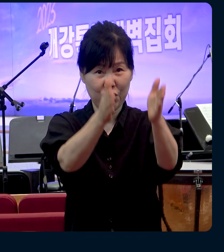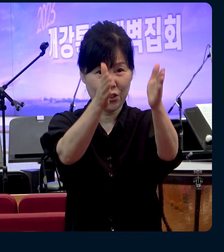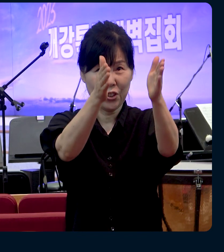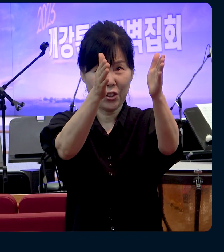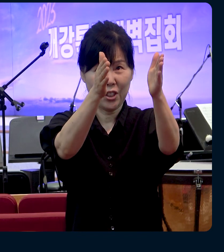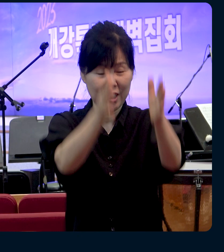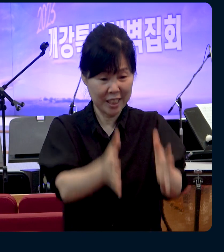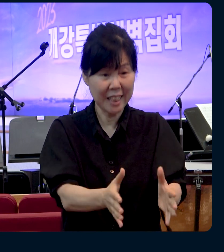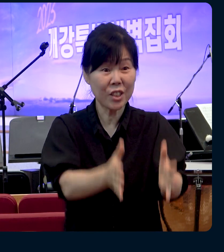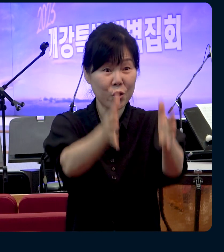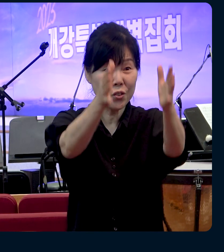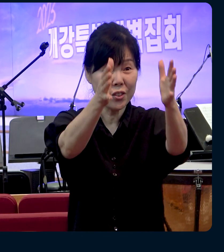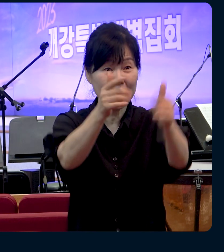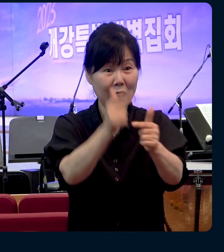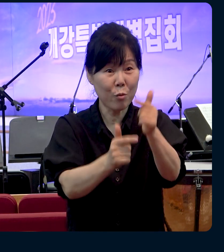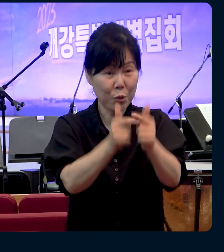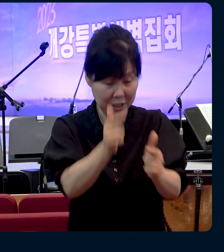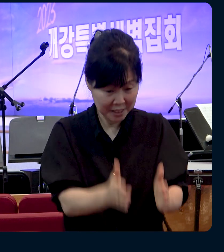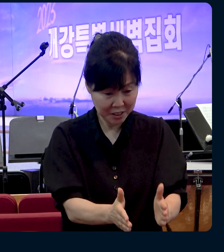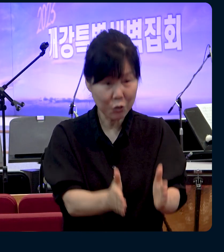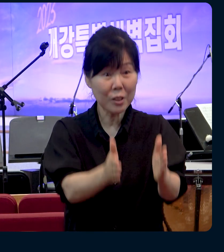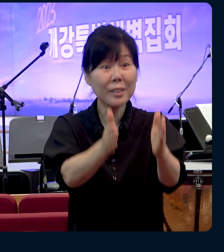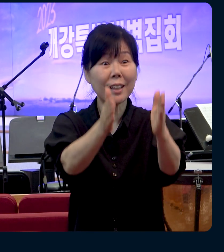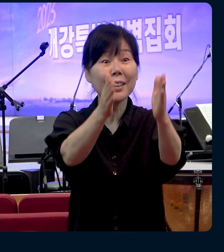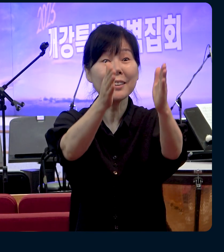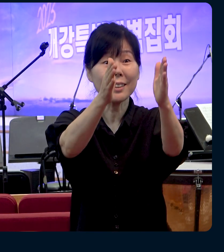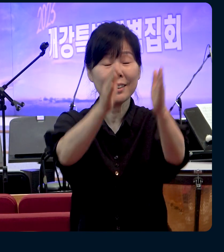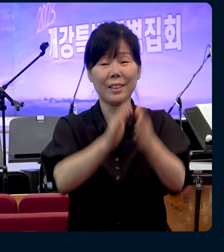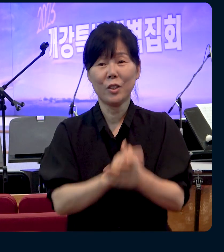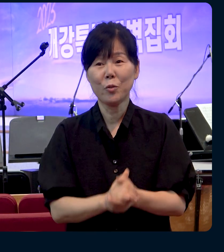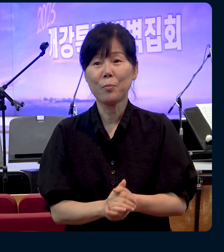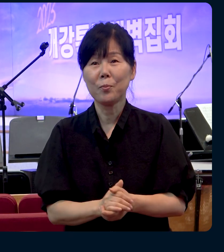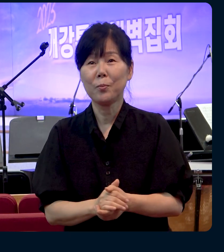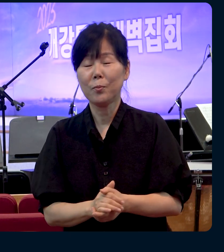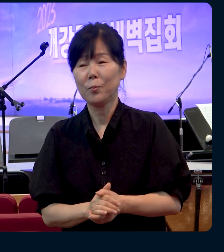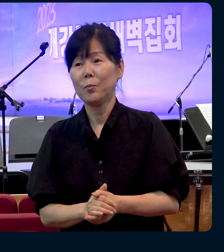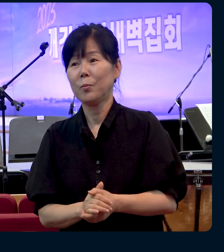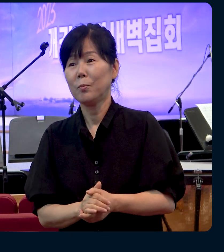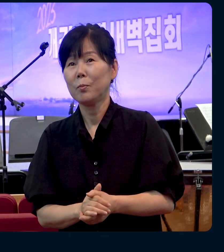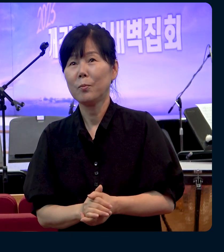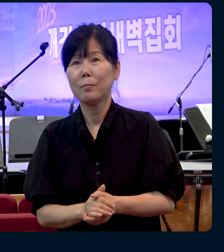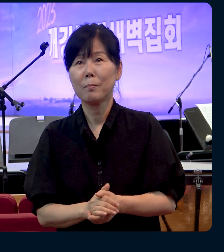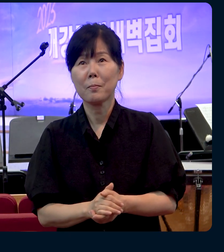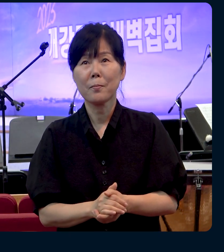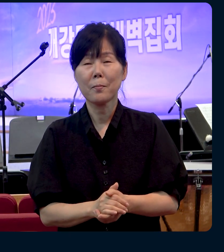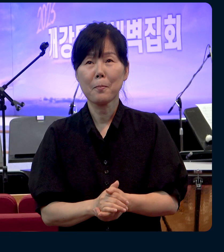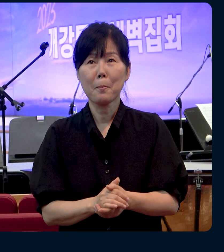혹은 트렁크, 그러니까 나무 기둥,